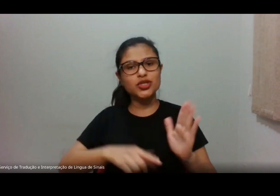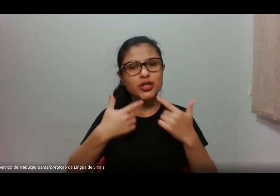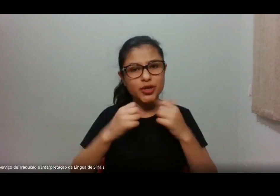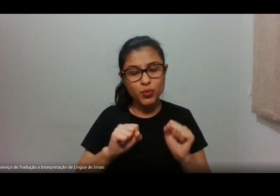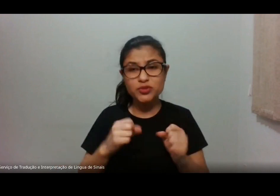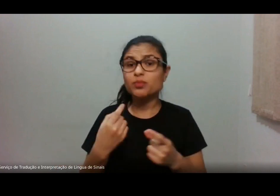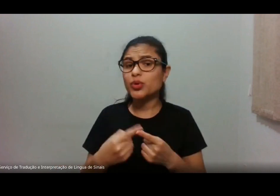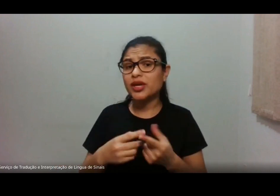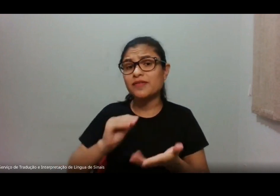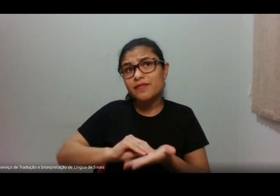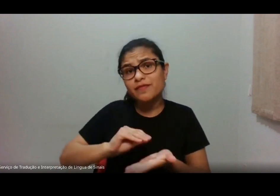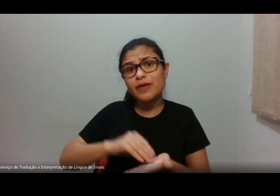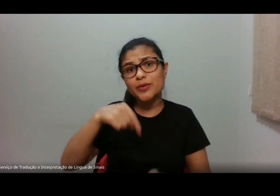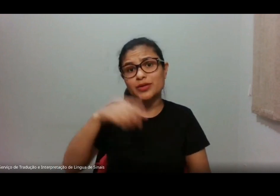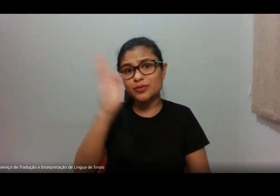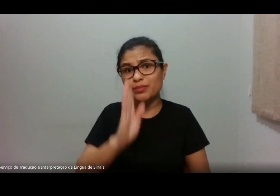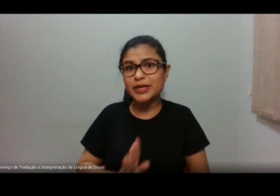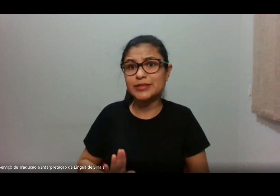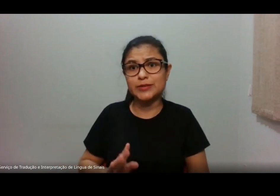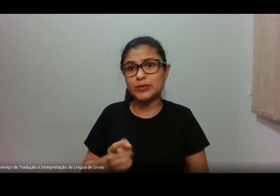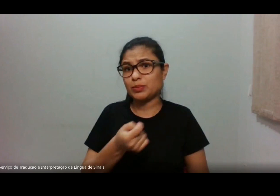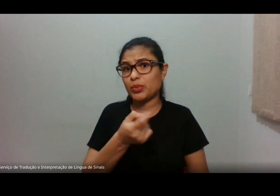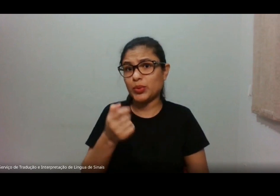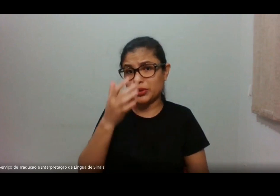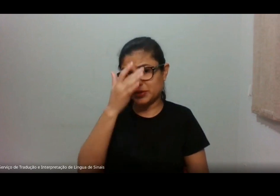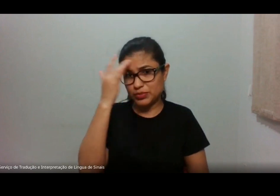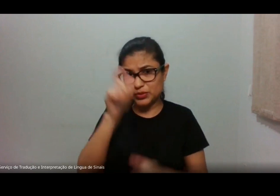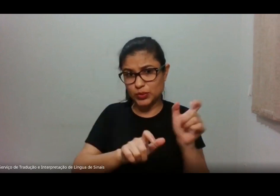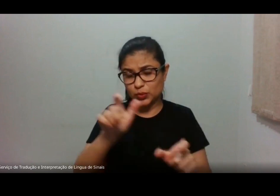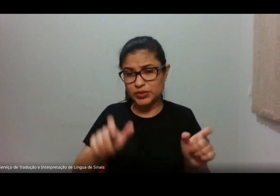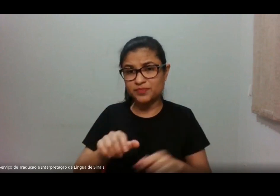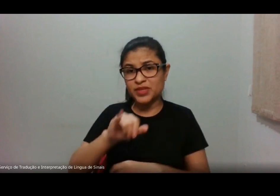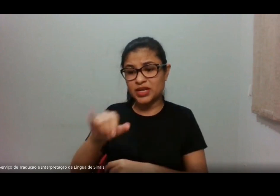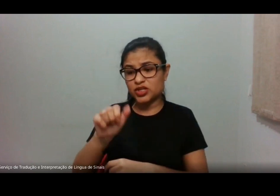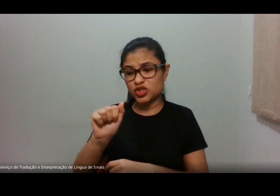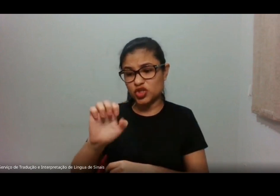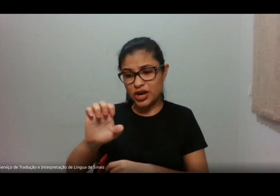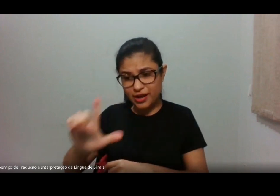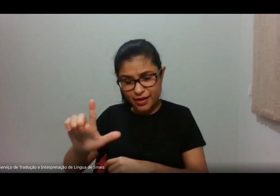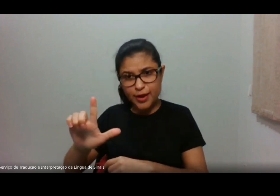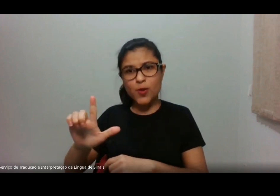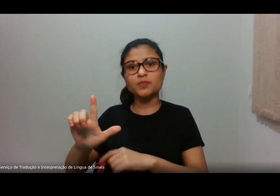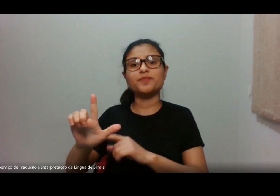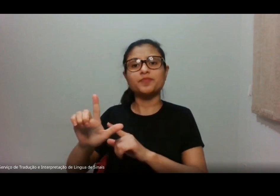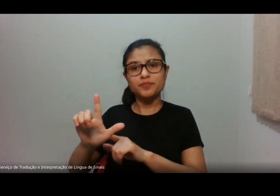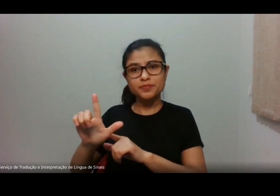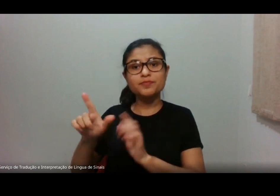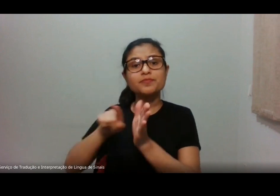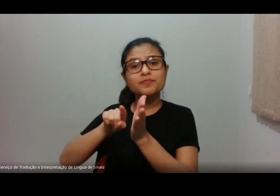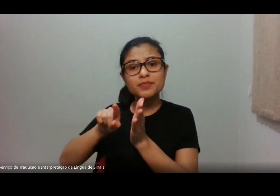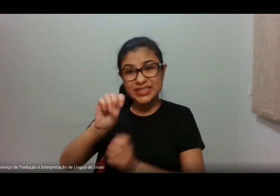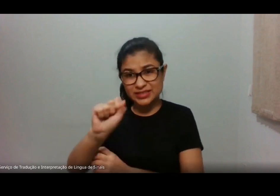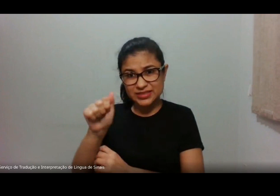pode potencialmente estar, né? Jael Sânera Gonçalves, que eu mencionei, fez um levantamento